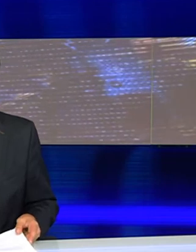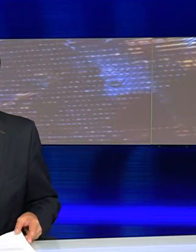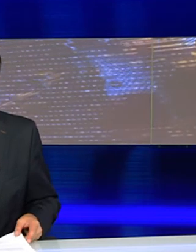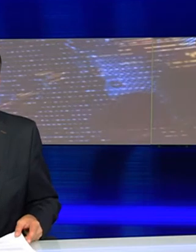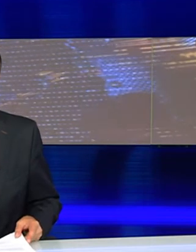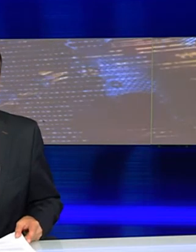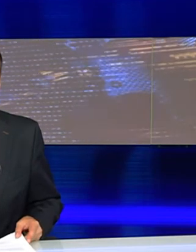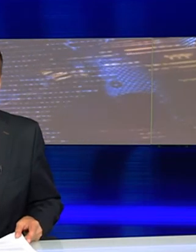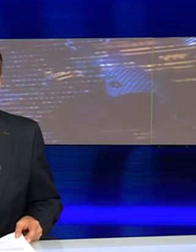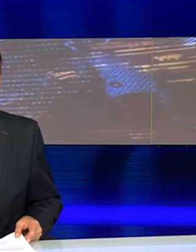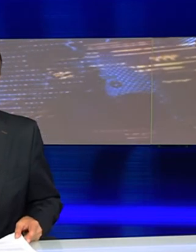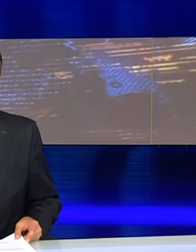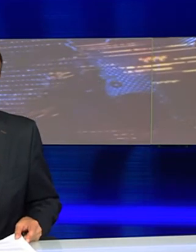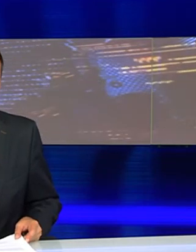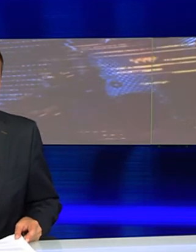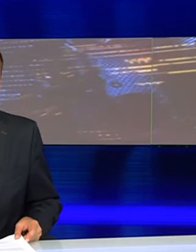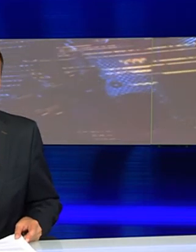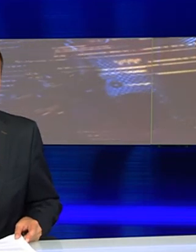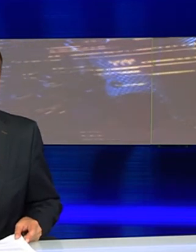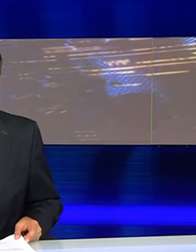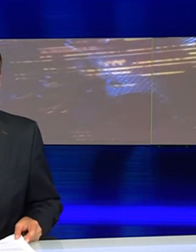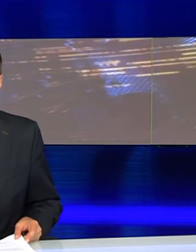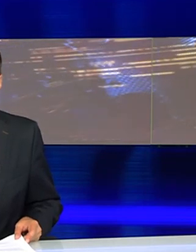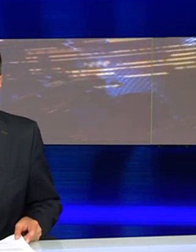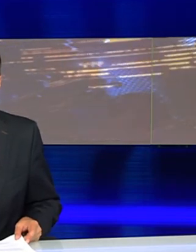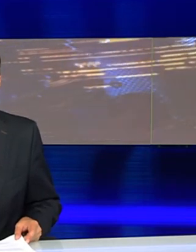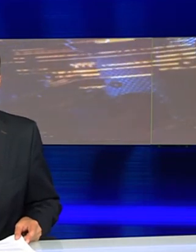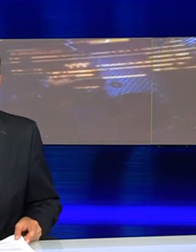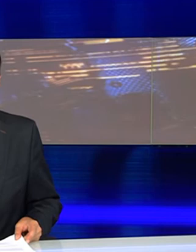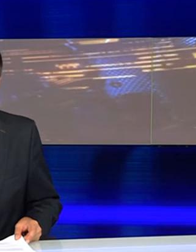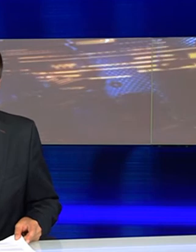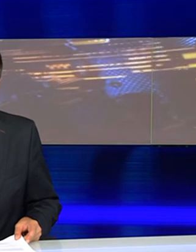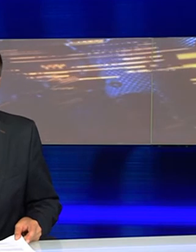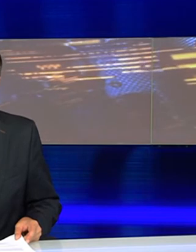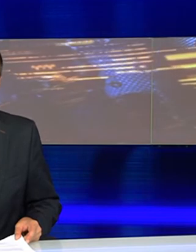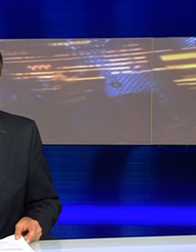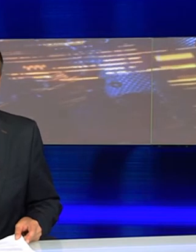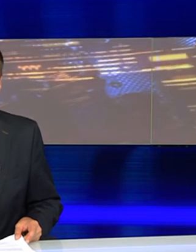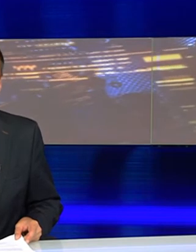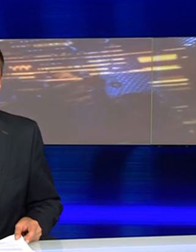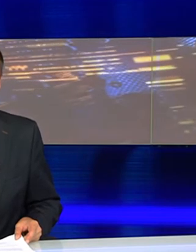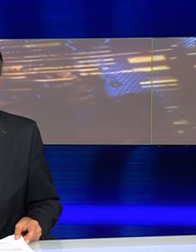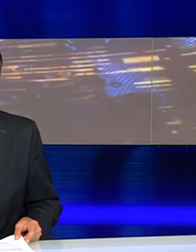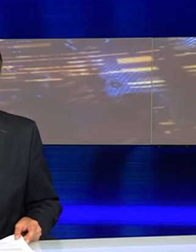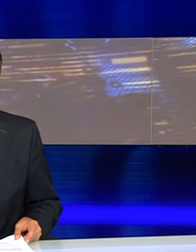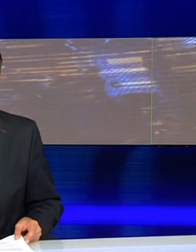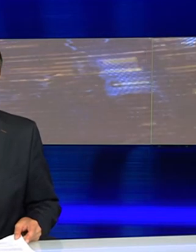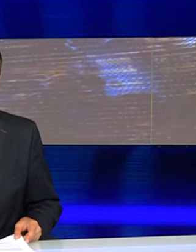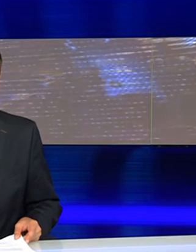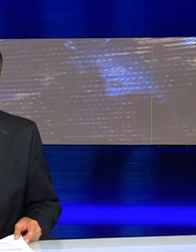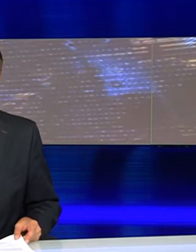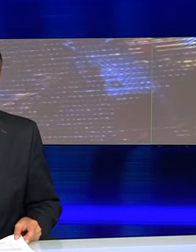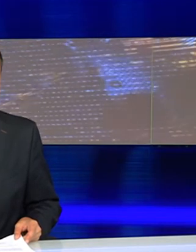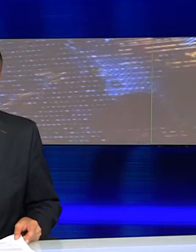COVID-19. Щойно отримали інформацію з Дніпропетровської обласної лікарні імені Мечникова. У понеділок 5 важких пацієнтів мали підозру